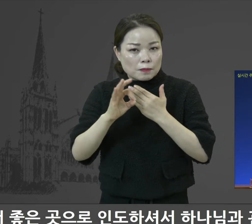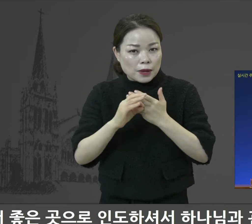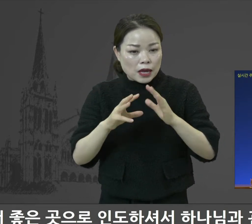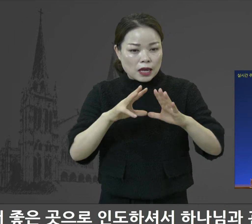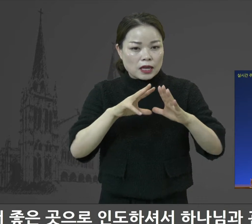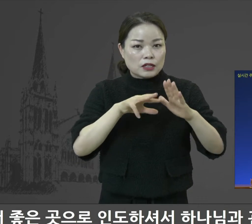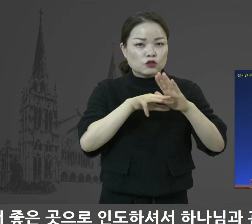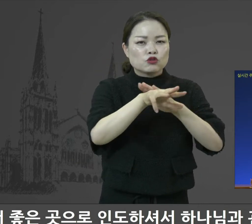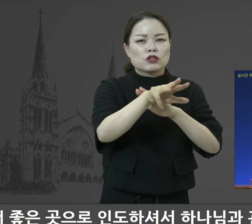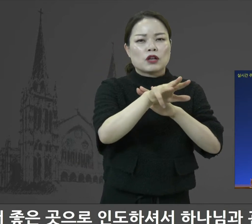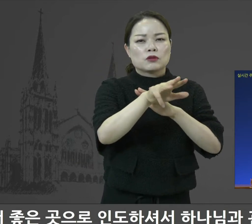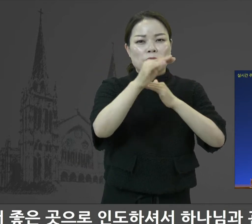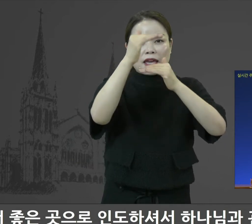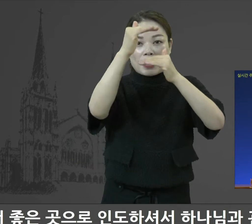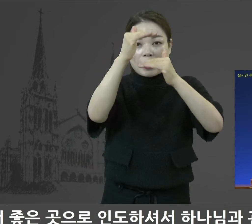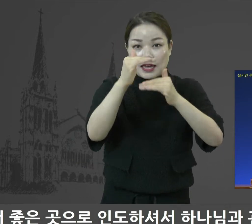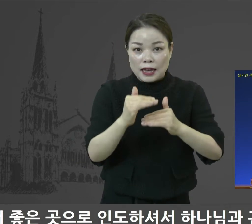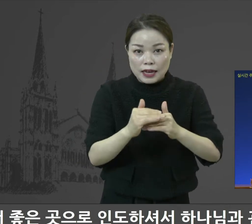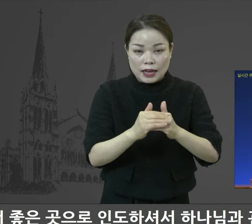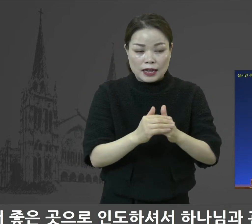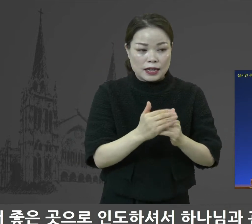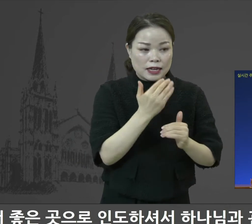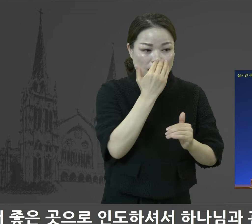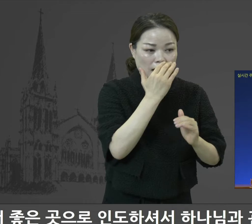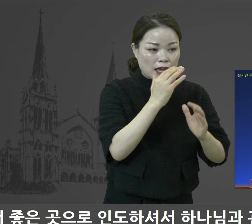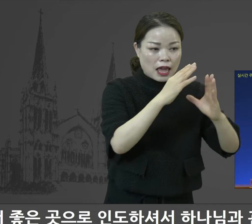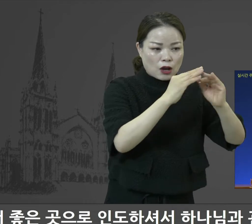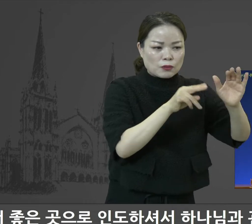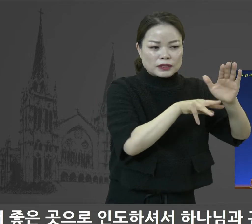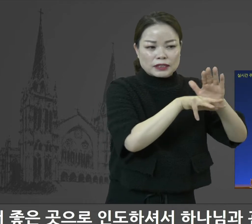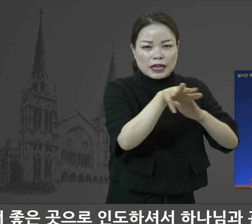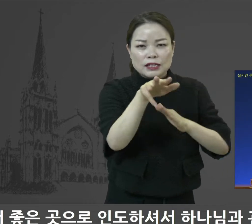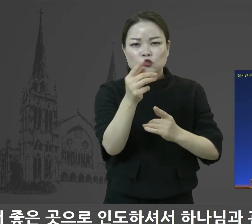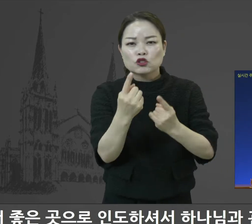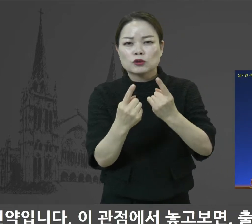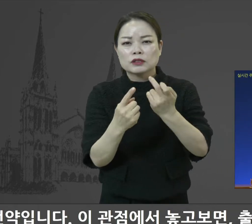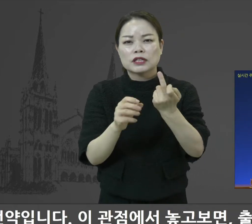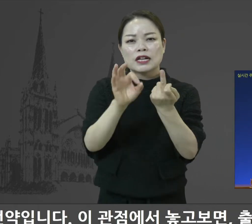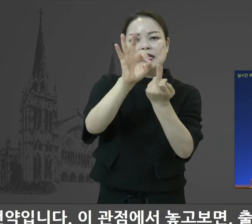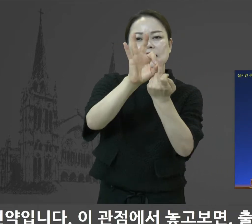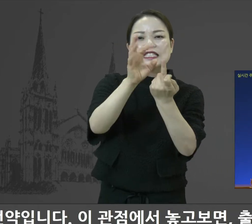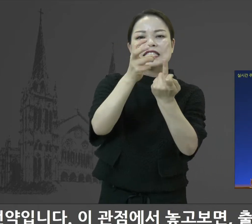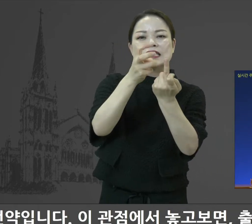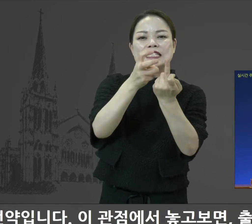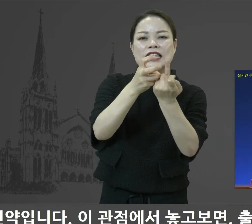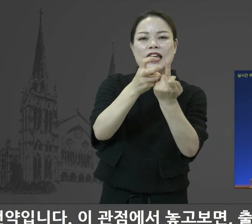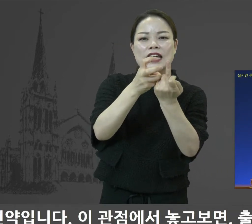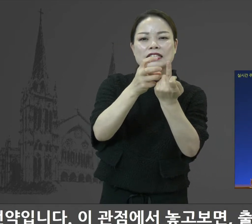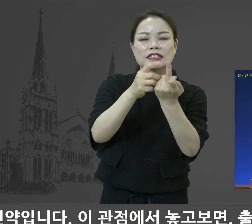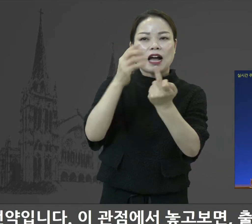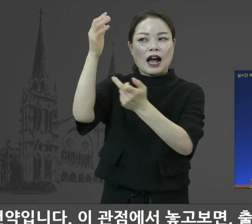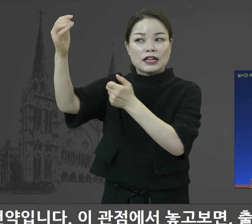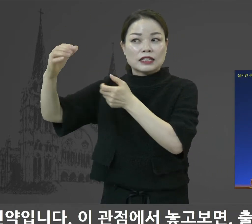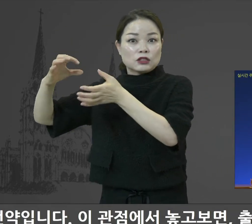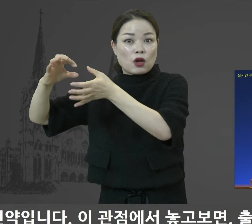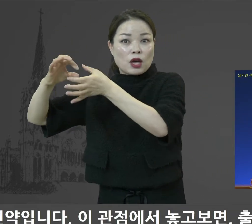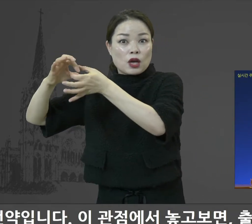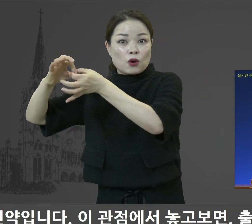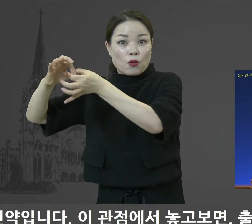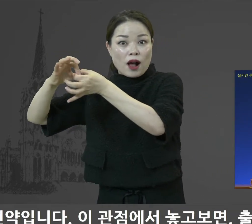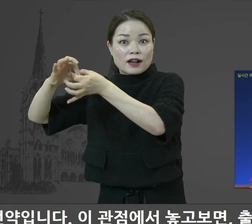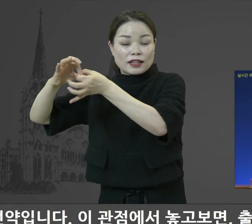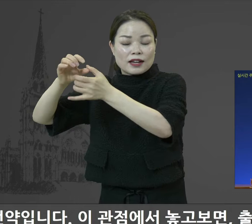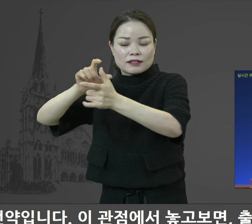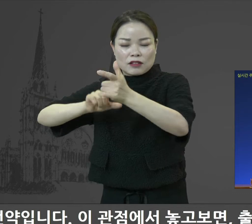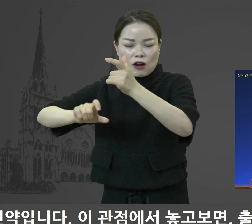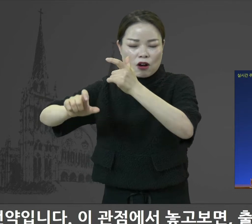출애굽기의 이야기는 애굽에서 탈출하는 이야기보다는 시내산에서 하나님과 관계를 맺는 이야기가